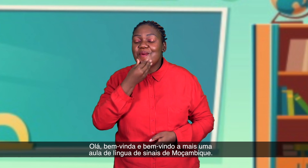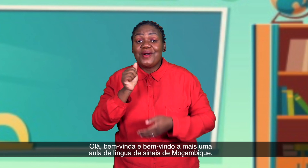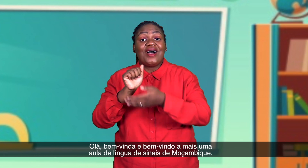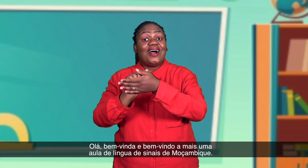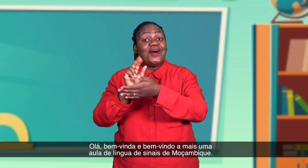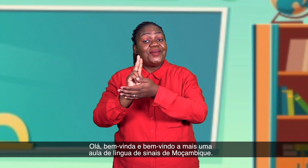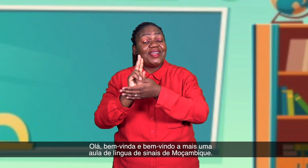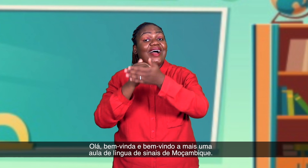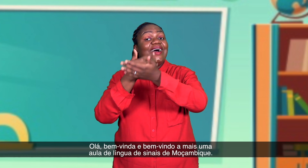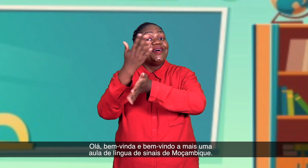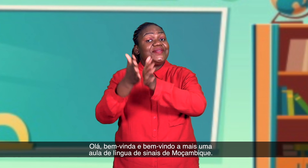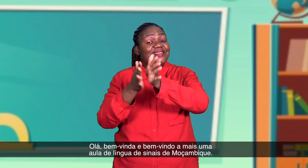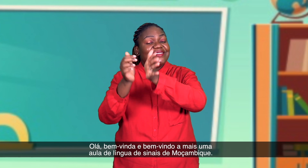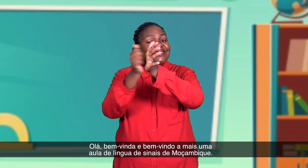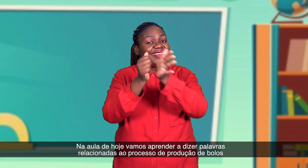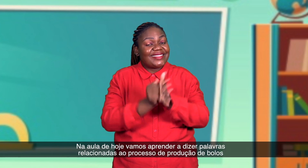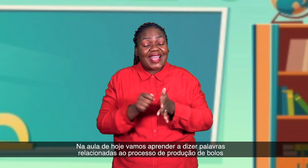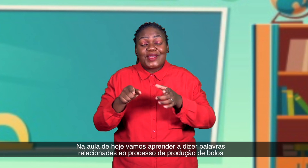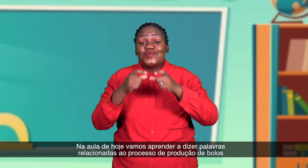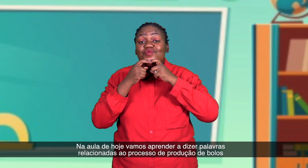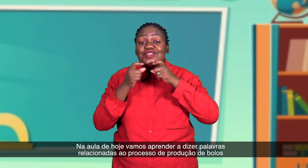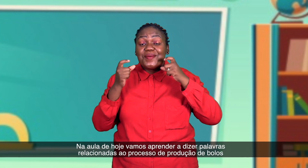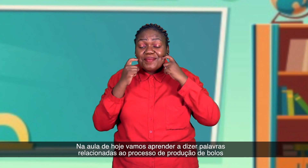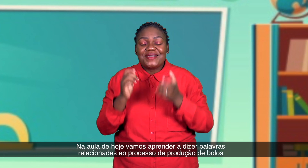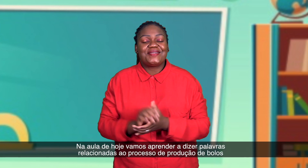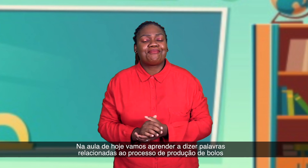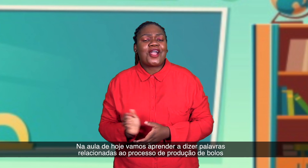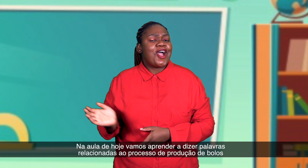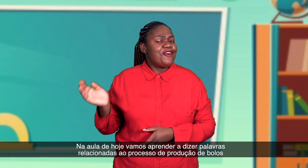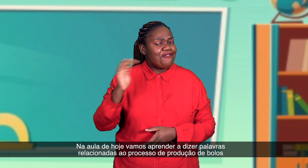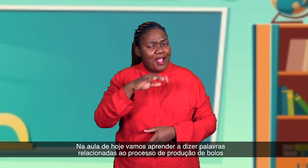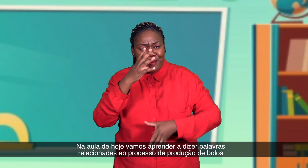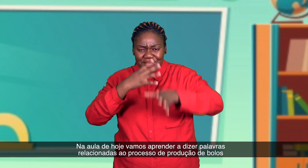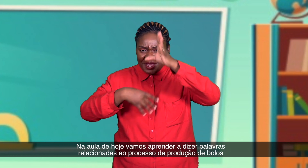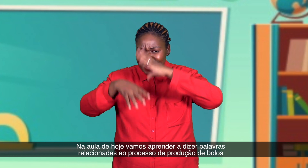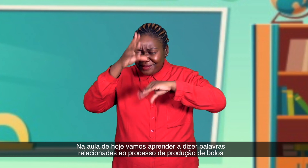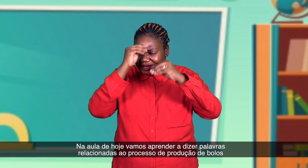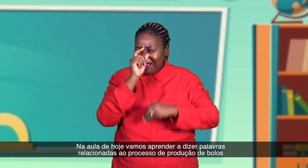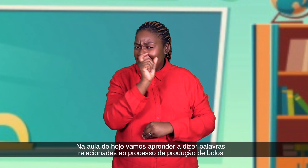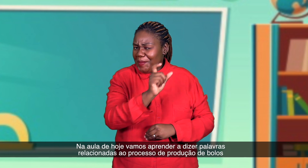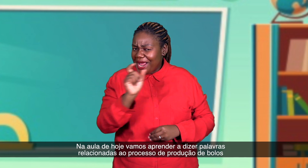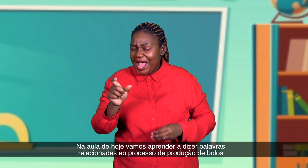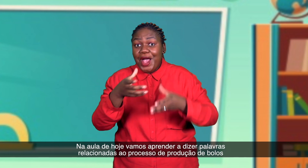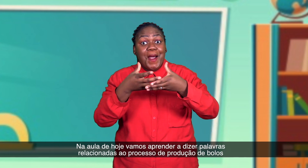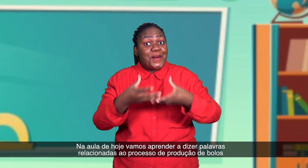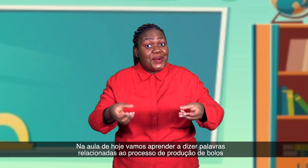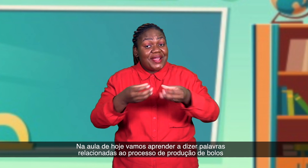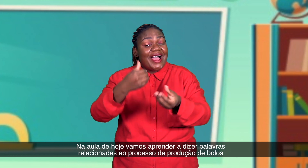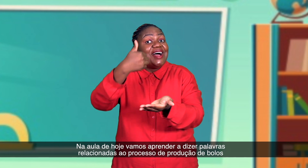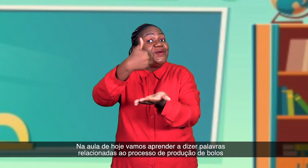aula de Língua de Sinais de Moçambique. Na aula de hoje, vamos aprender a dizer palavras relacionadas ao processo de produção